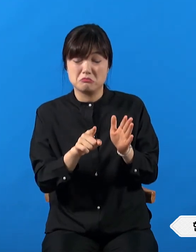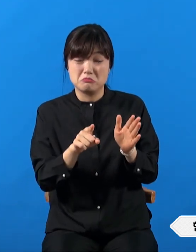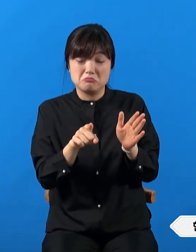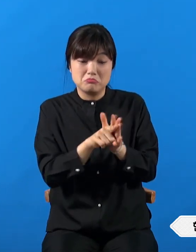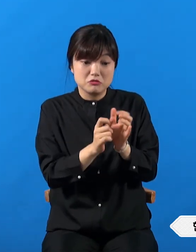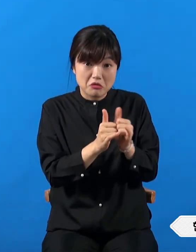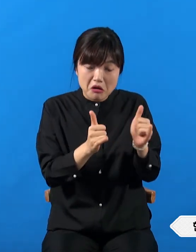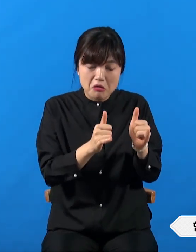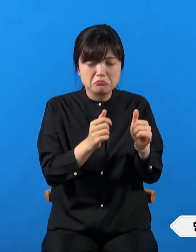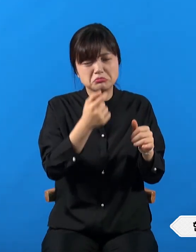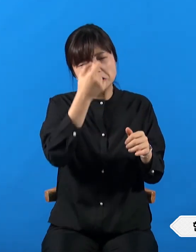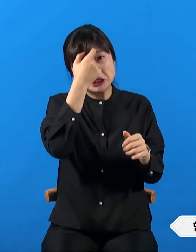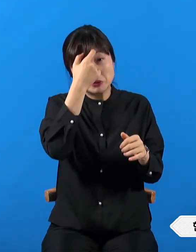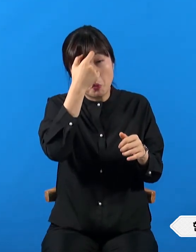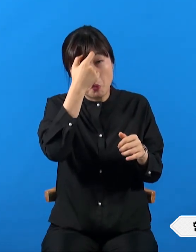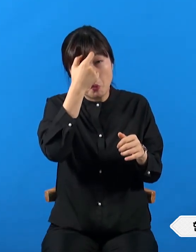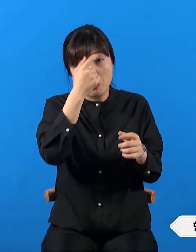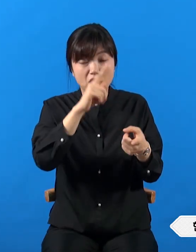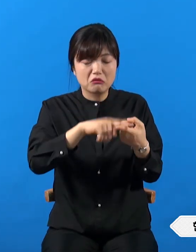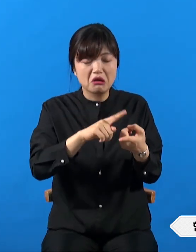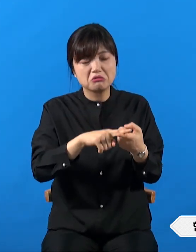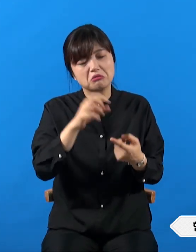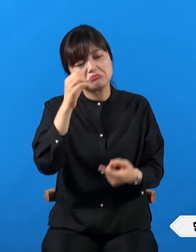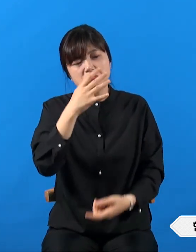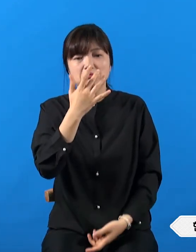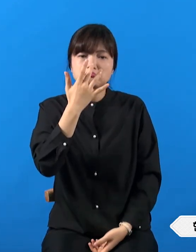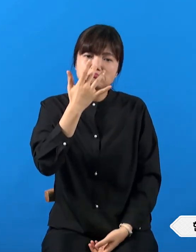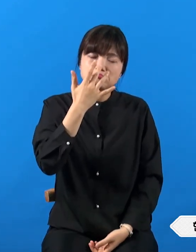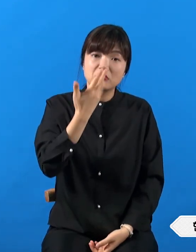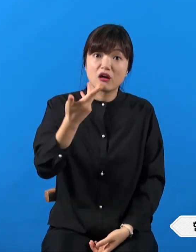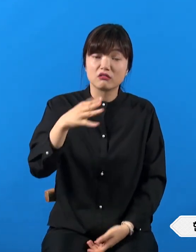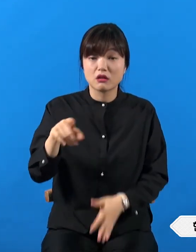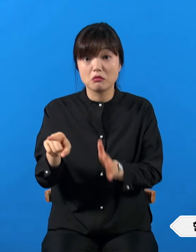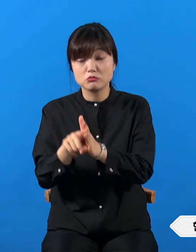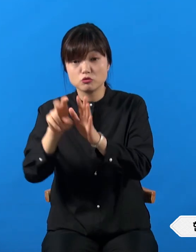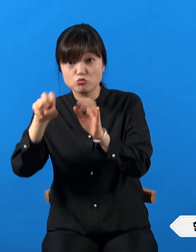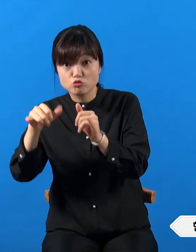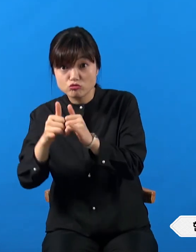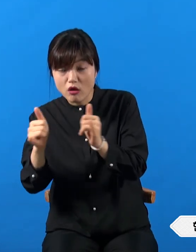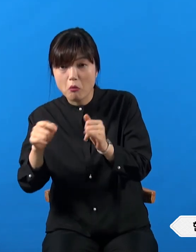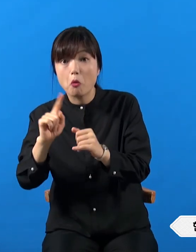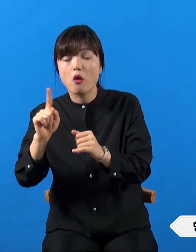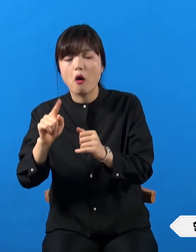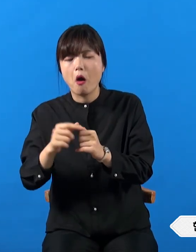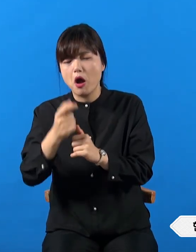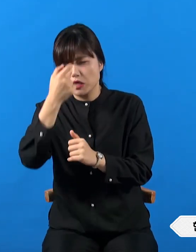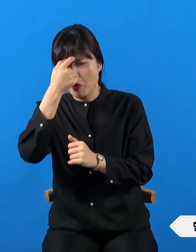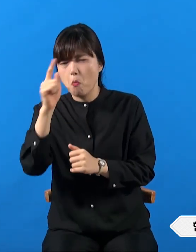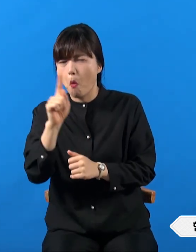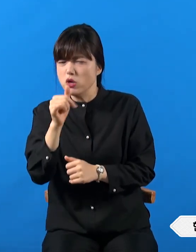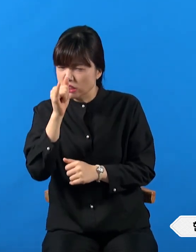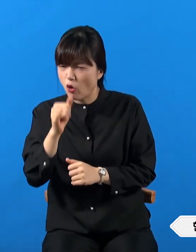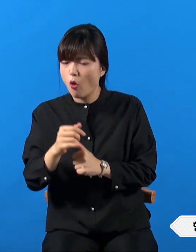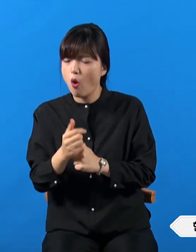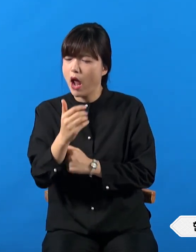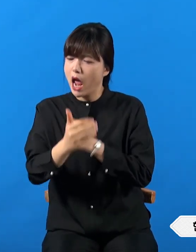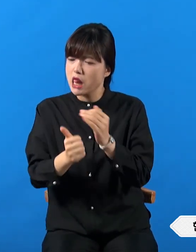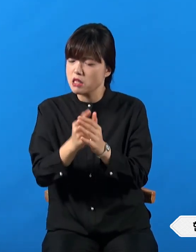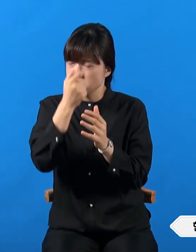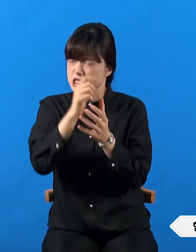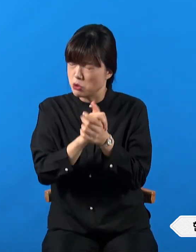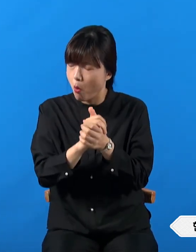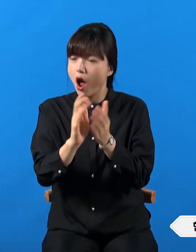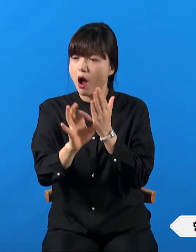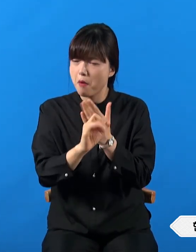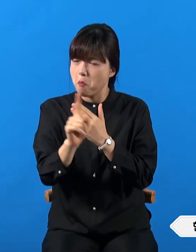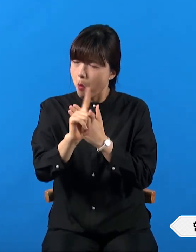신자들은 기도에 대해서 시큰둥한데 불신자들이 오히려 기도에는 뭔가 있다, 신에게